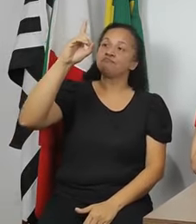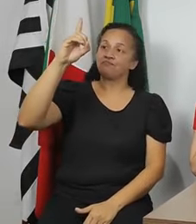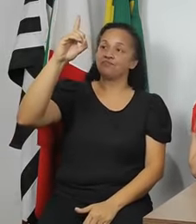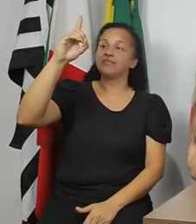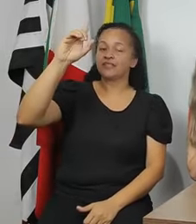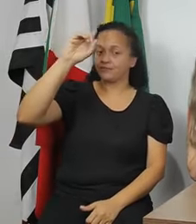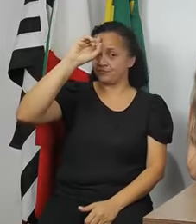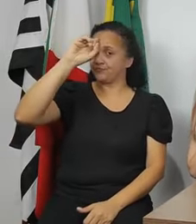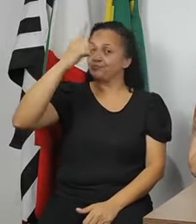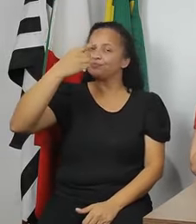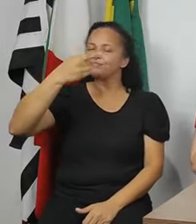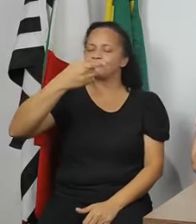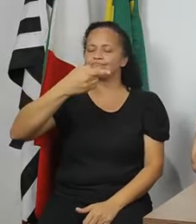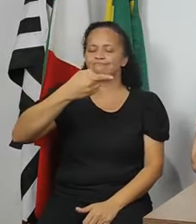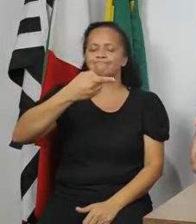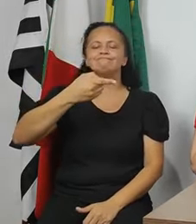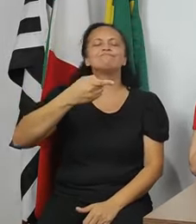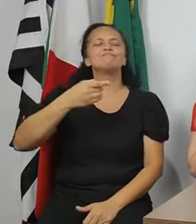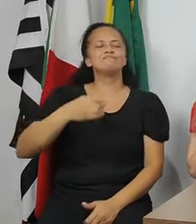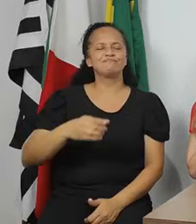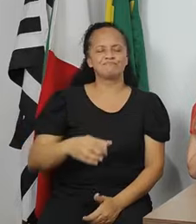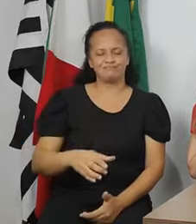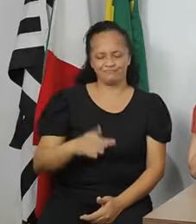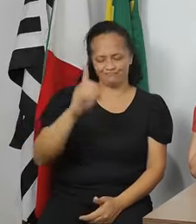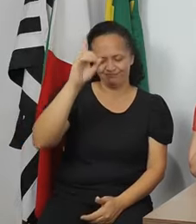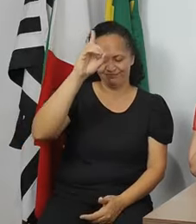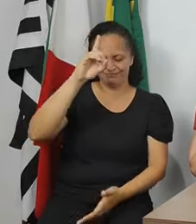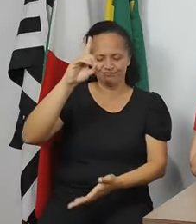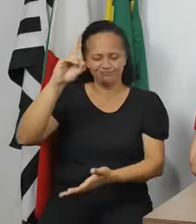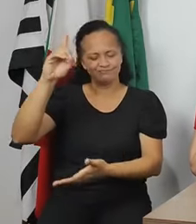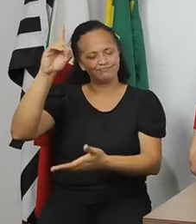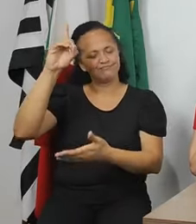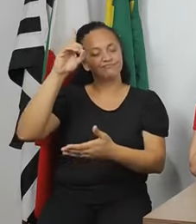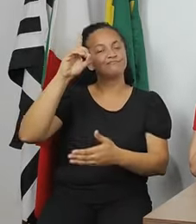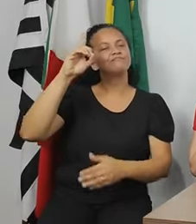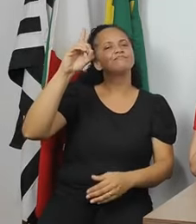seja o domínio,